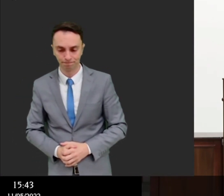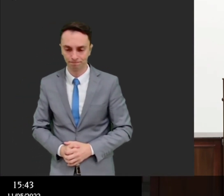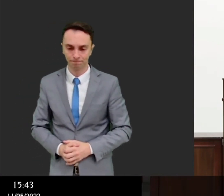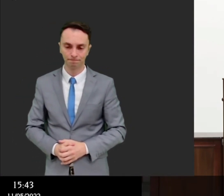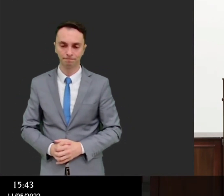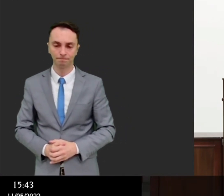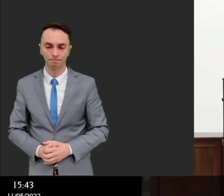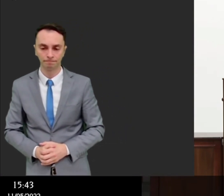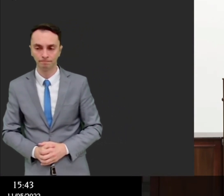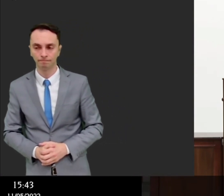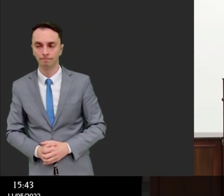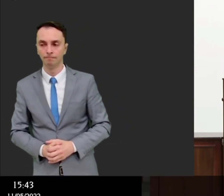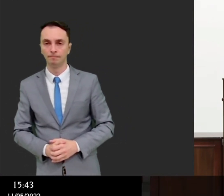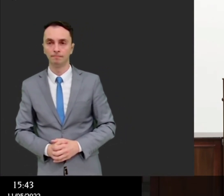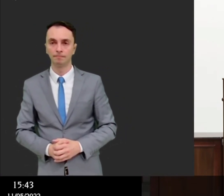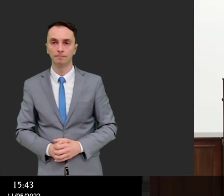Irmãos, venham ler a palavra.